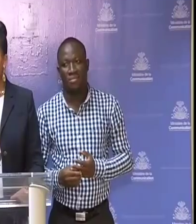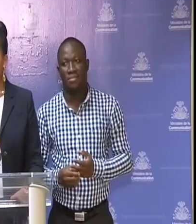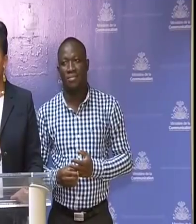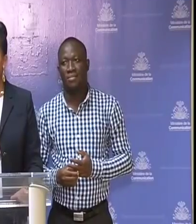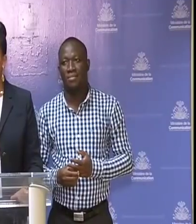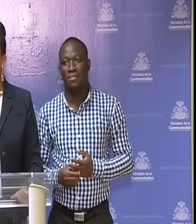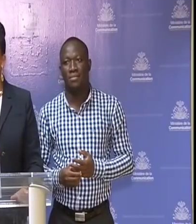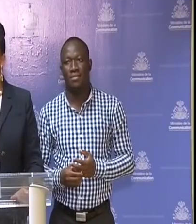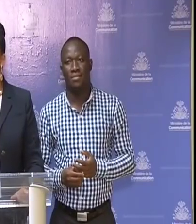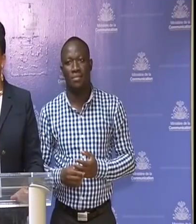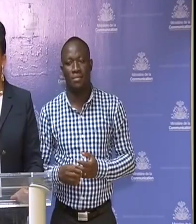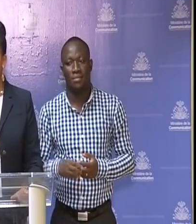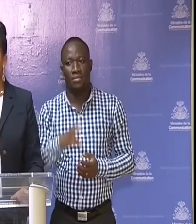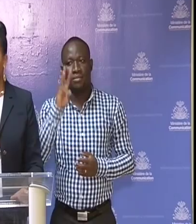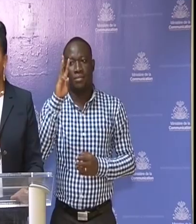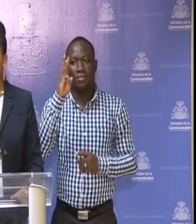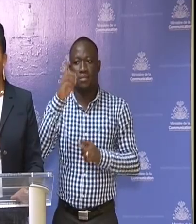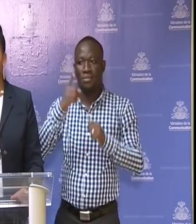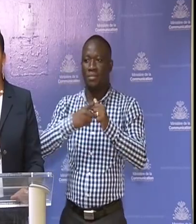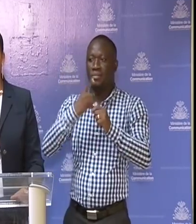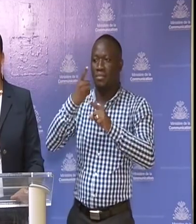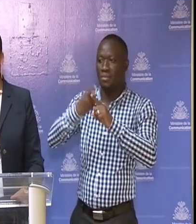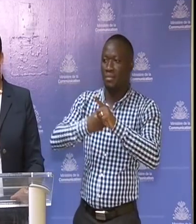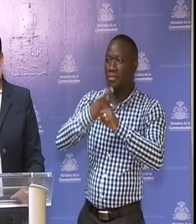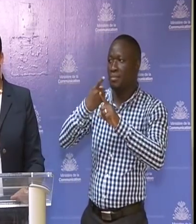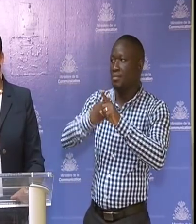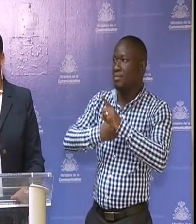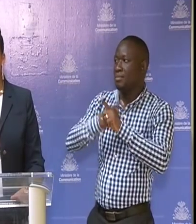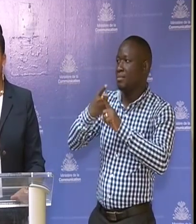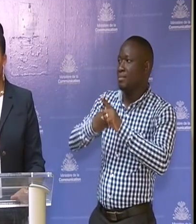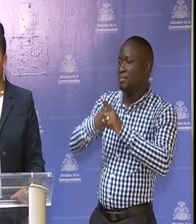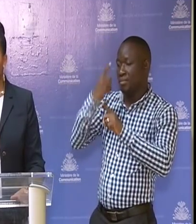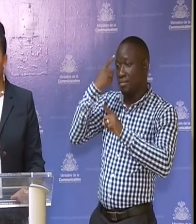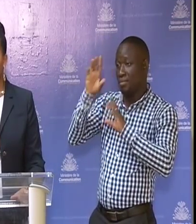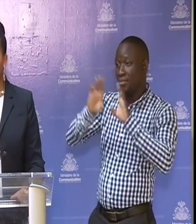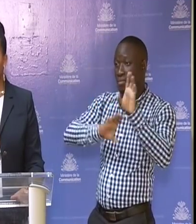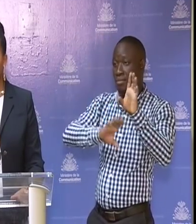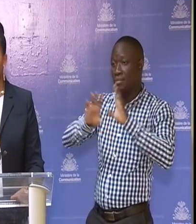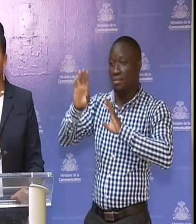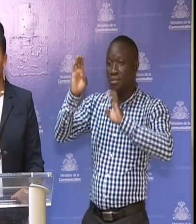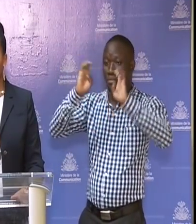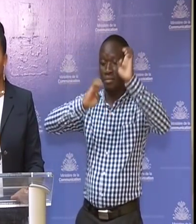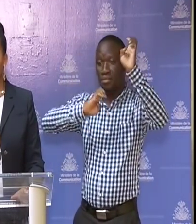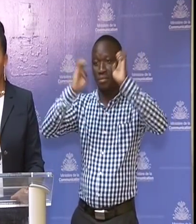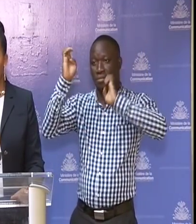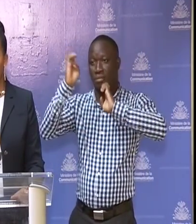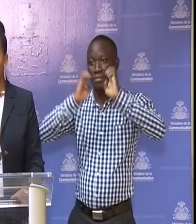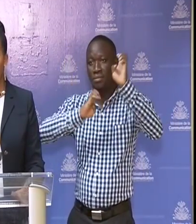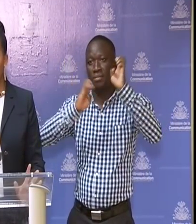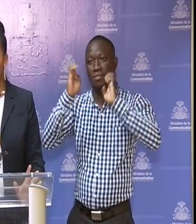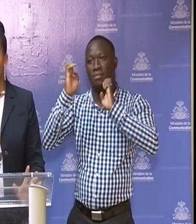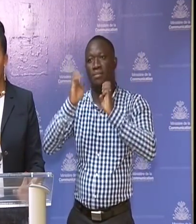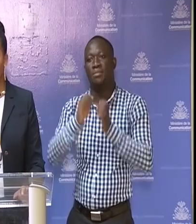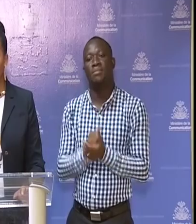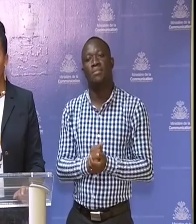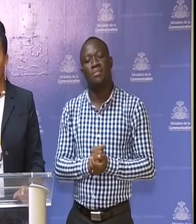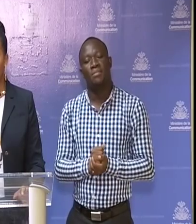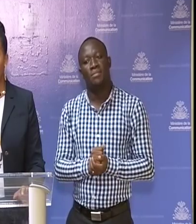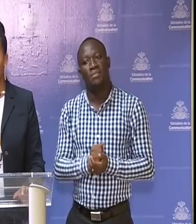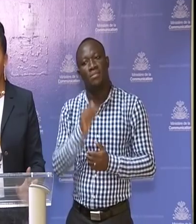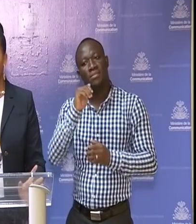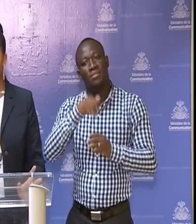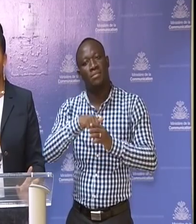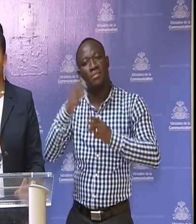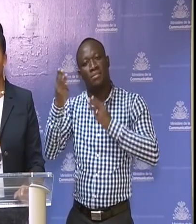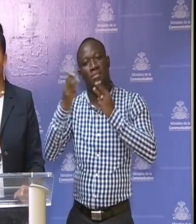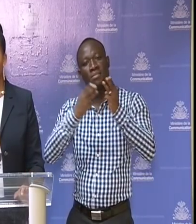Nous avons passé pratiquement les 6 premiers mois, d'abord, pour nous faire un audit au niveau du